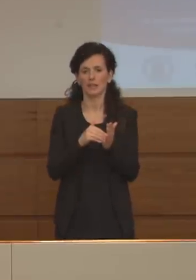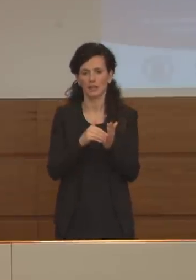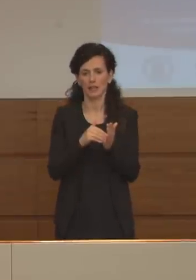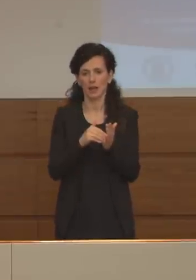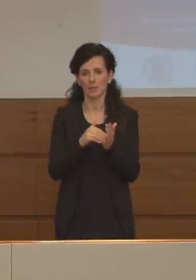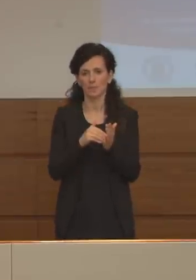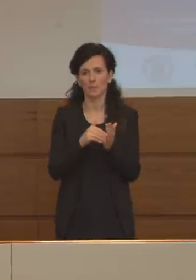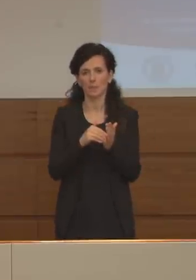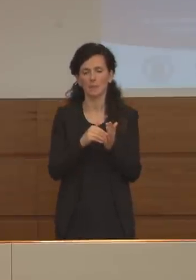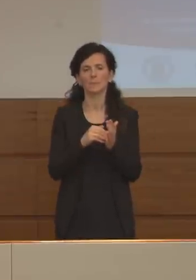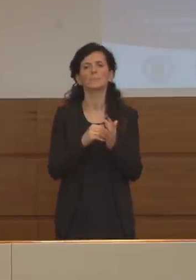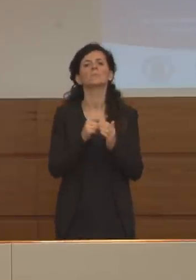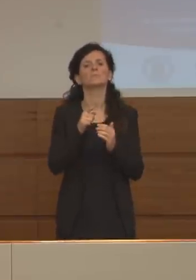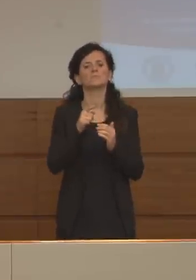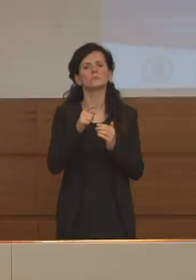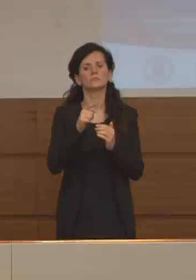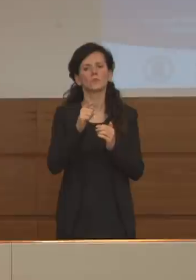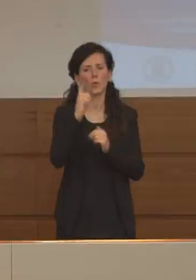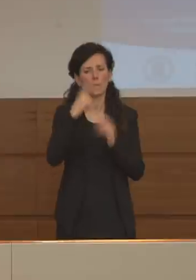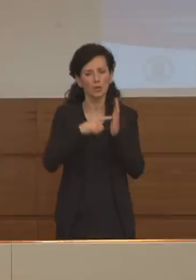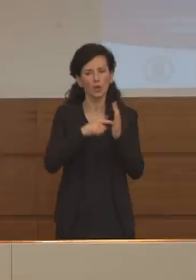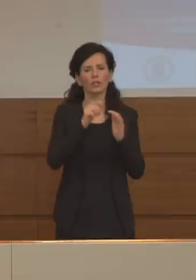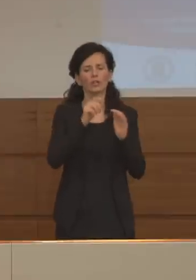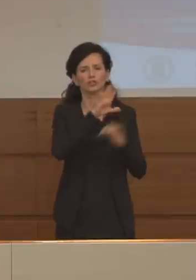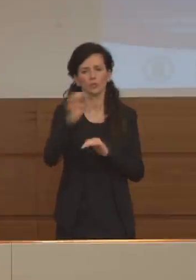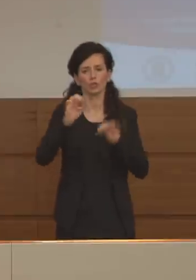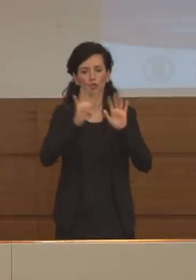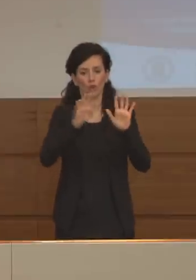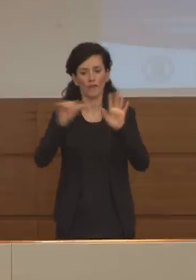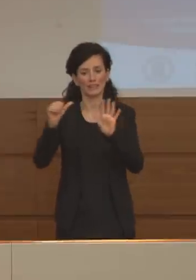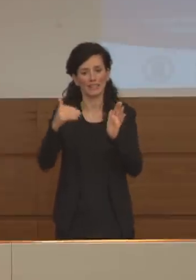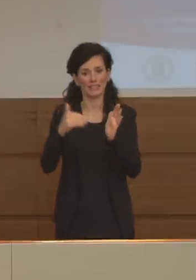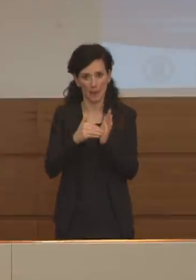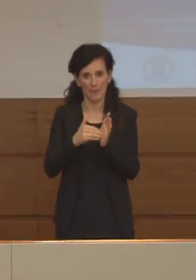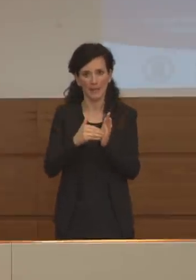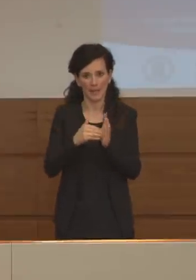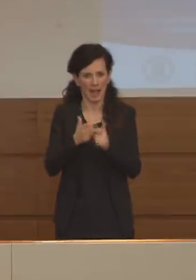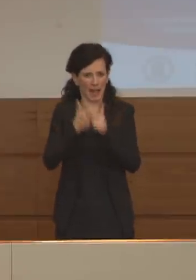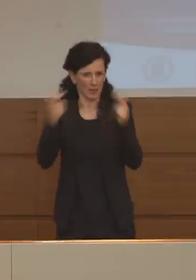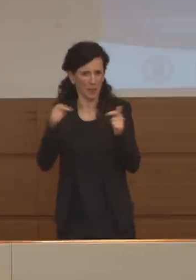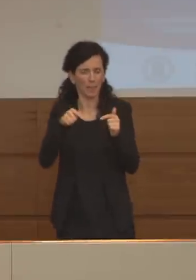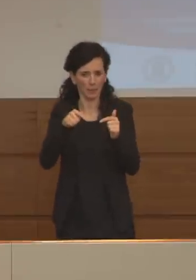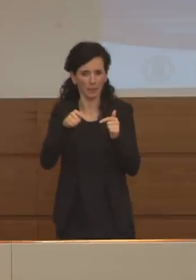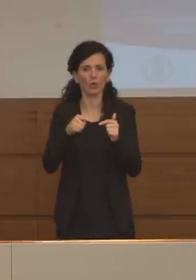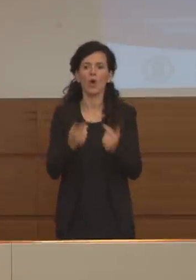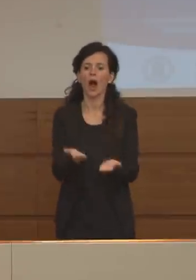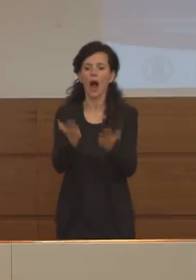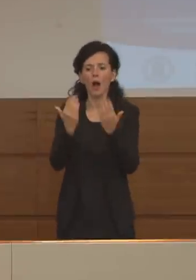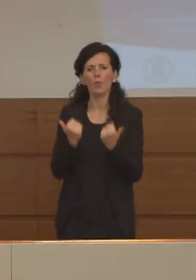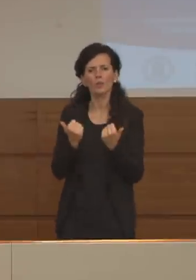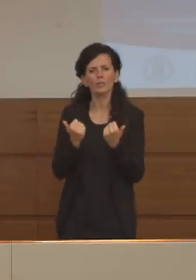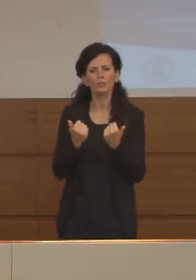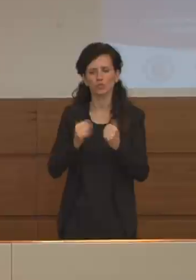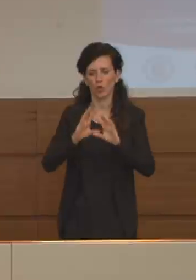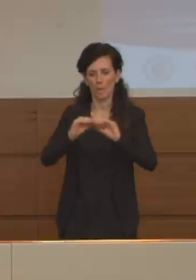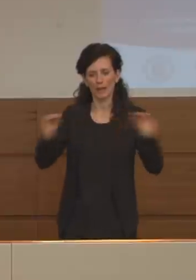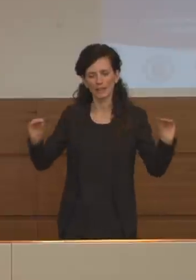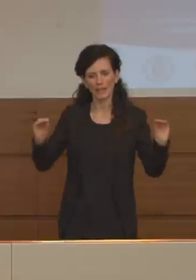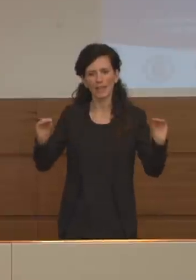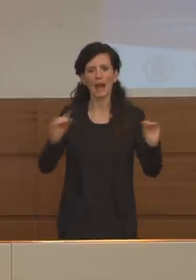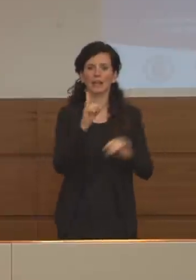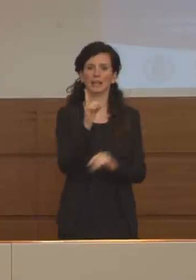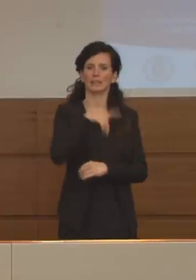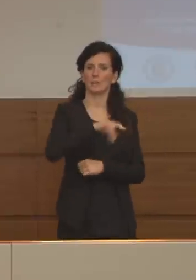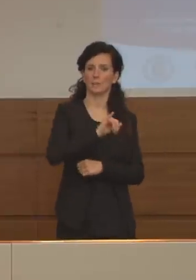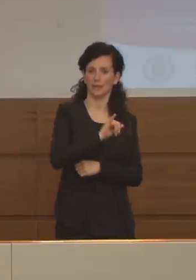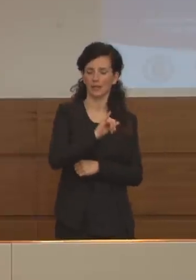di 1.596.000 per l'acquisto dei materiali dei